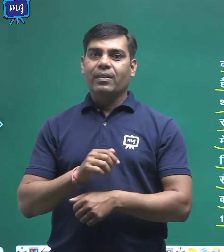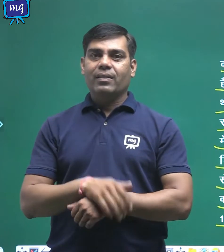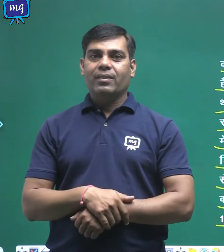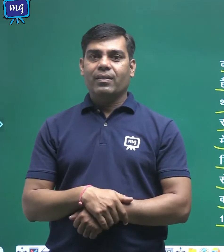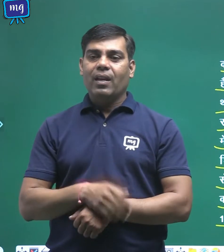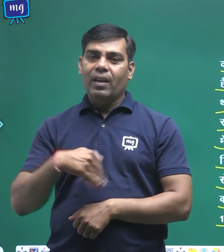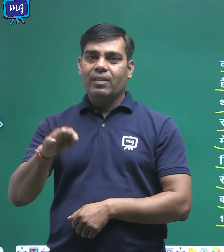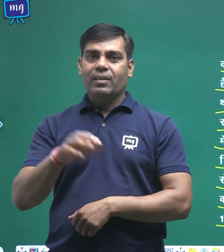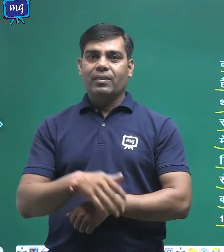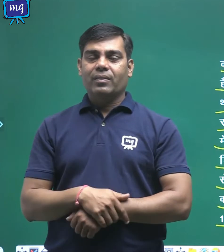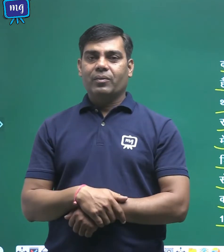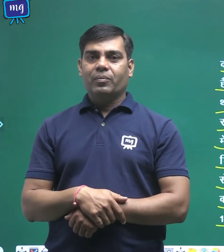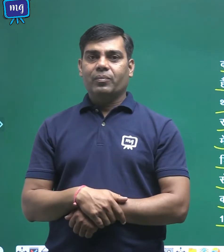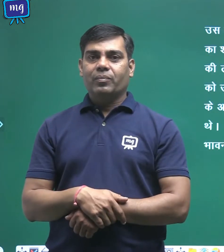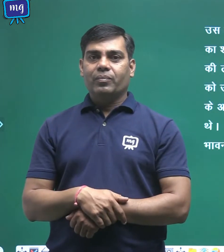आगे चलें।